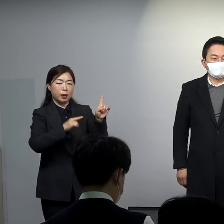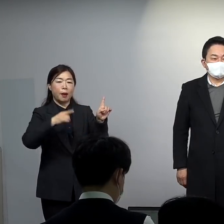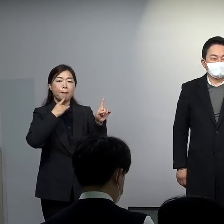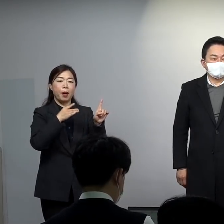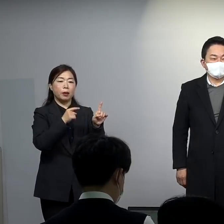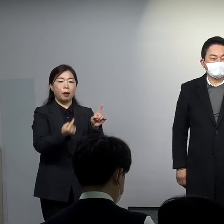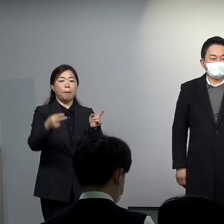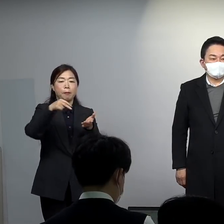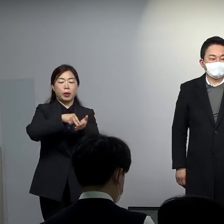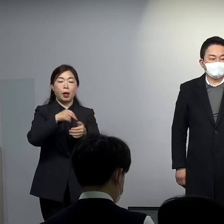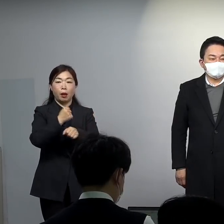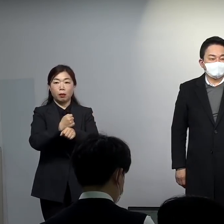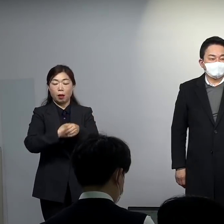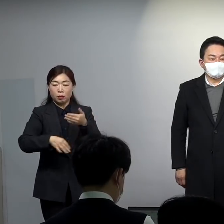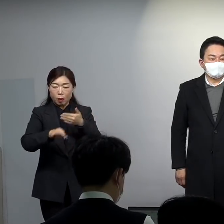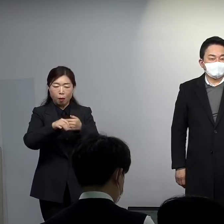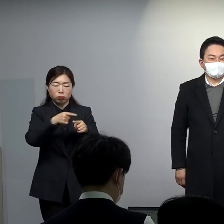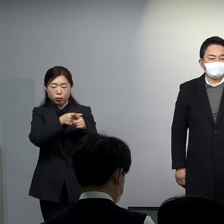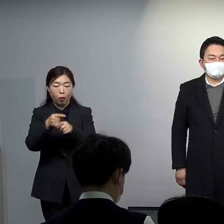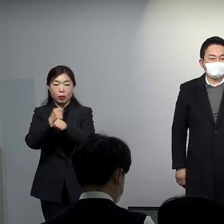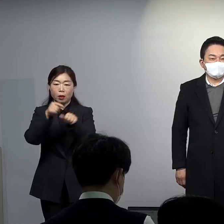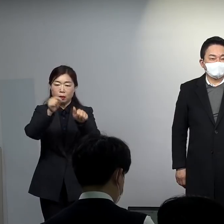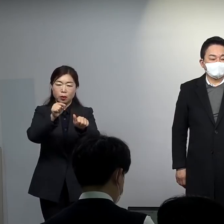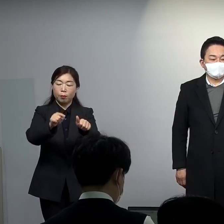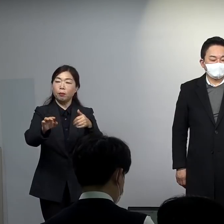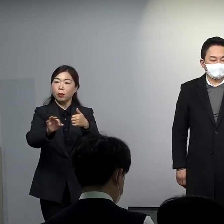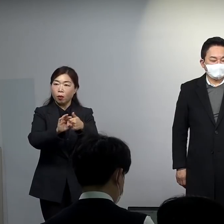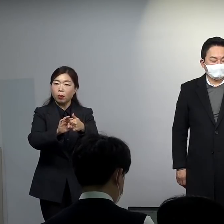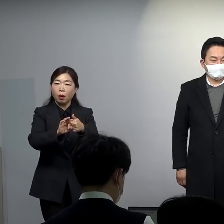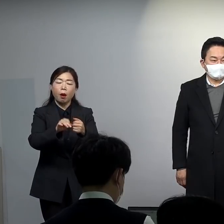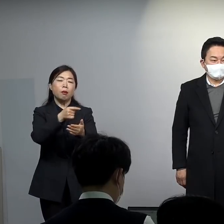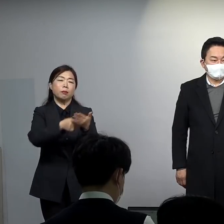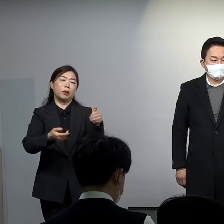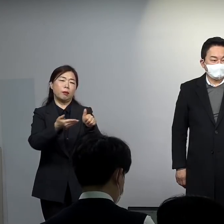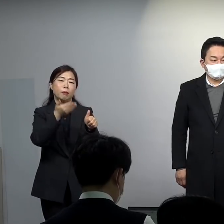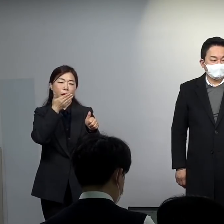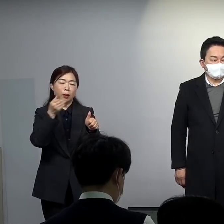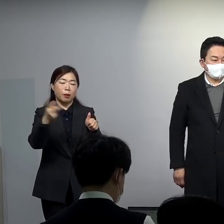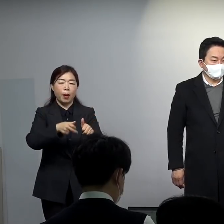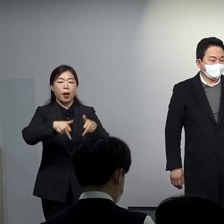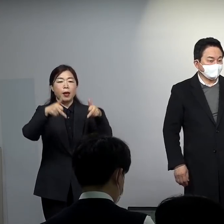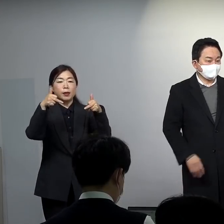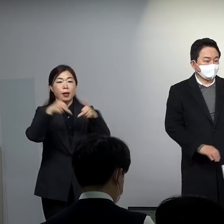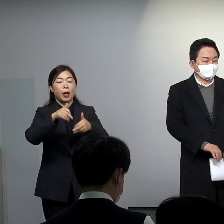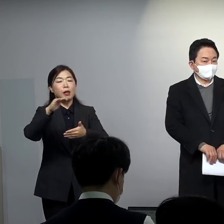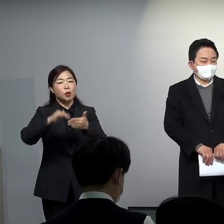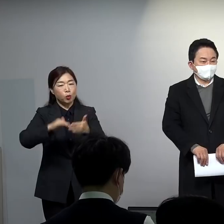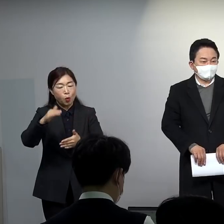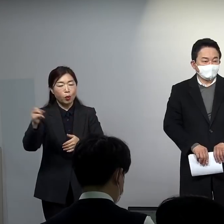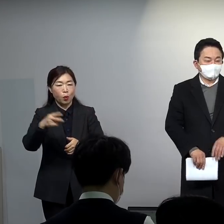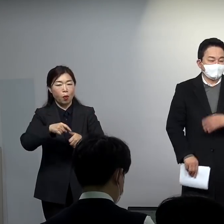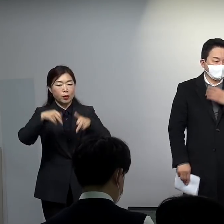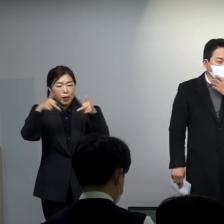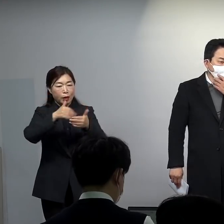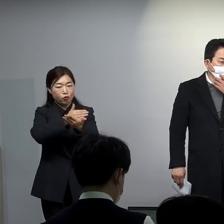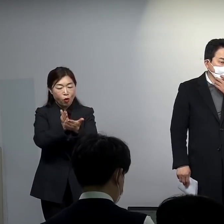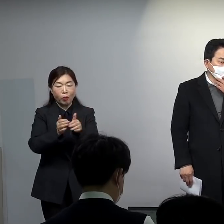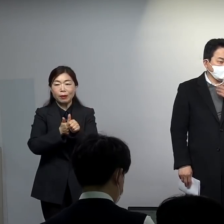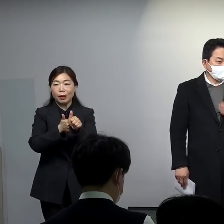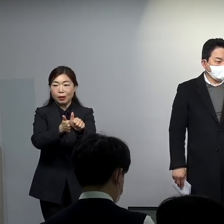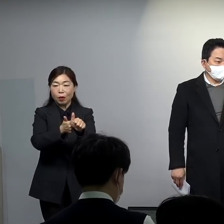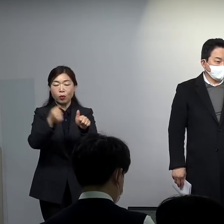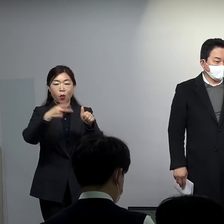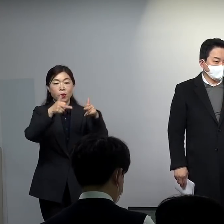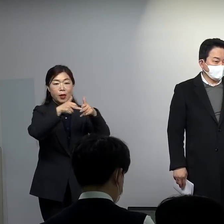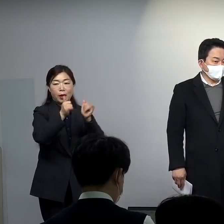장애인들에게 피해가 돌아갈 수도 있습니다. 그래서 장애 정도에 따라서, 종별에 따라서 또 장애인들의 그 가족적인